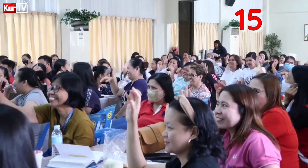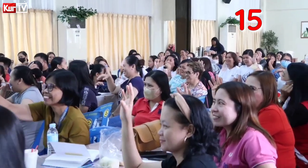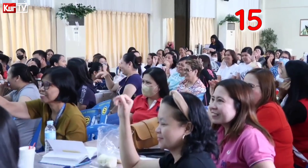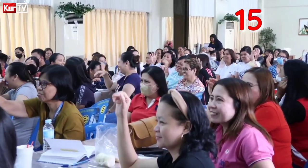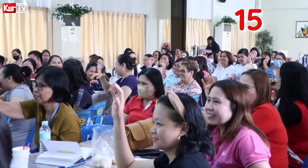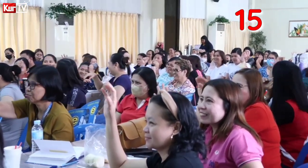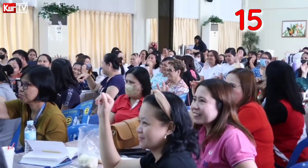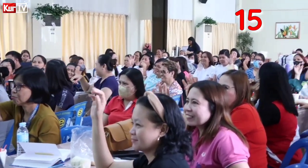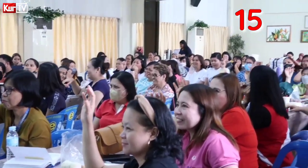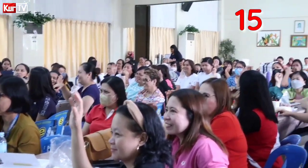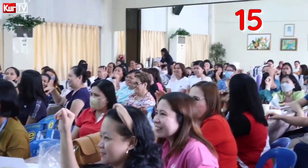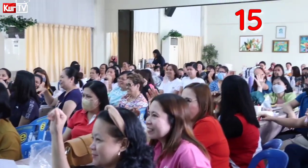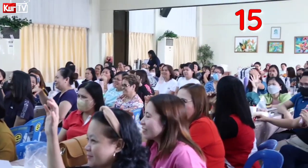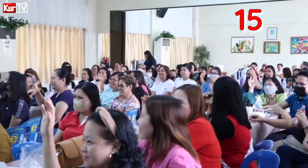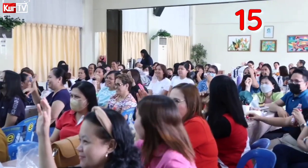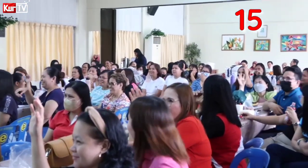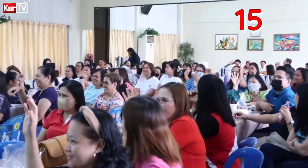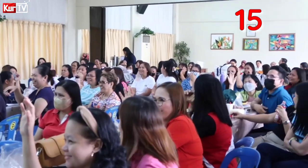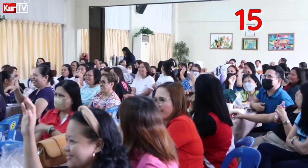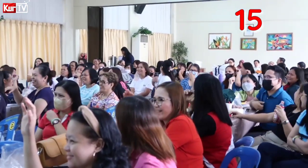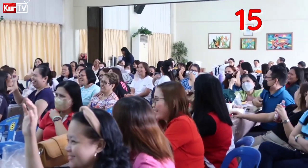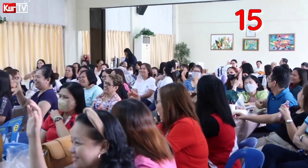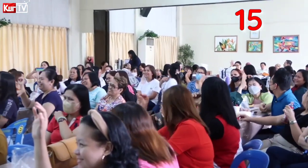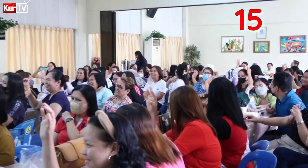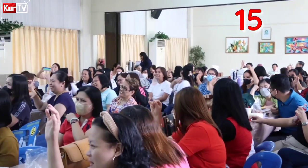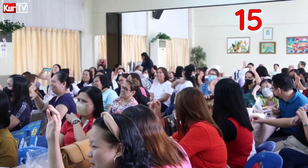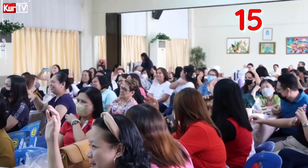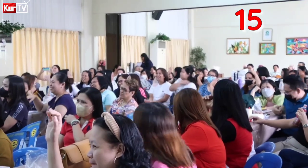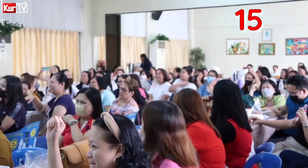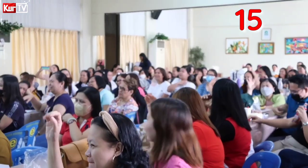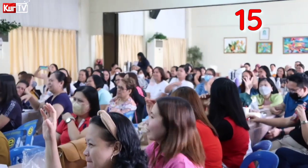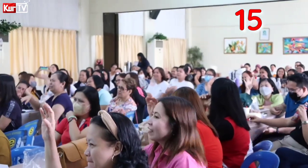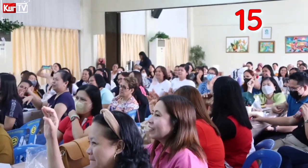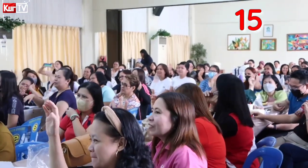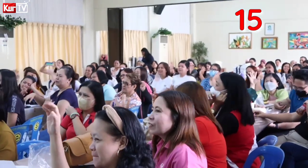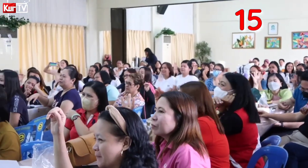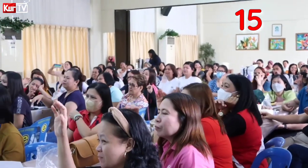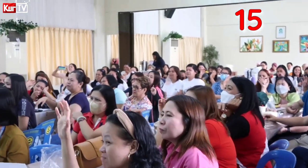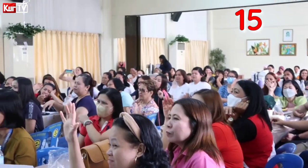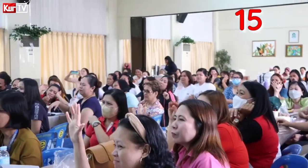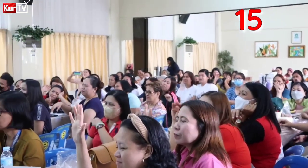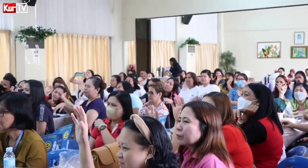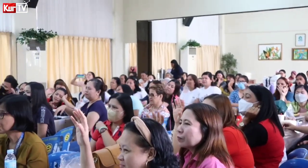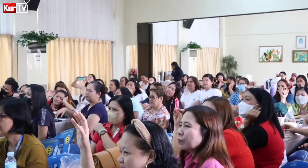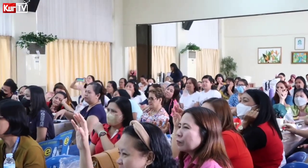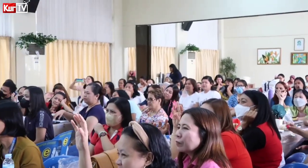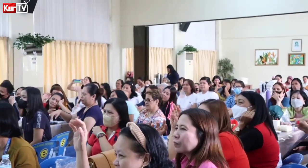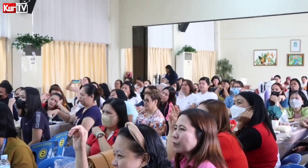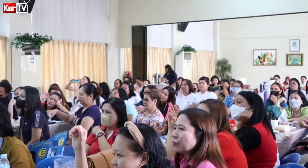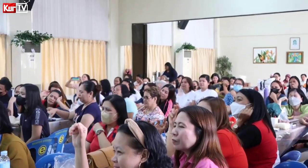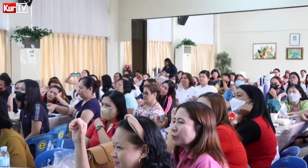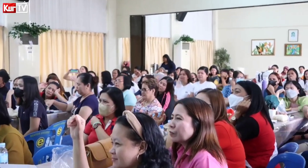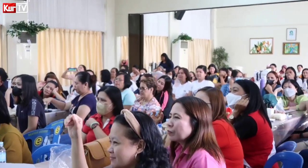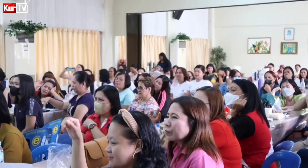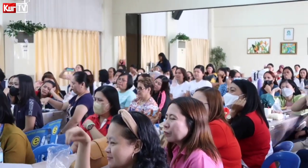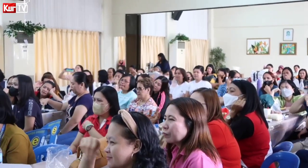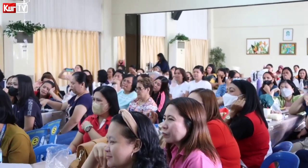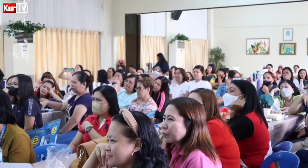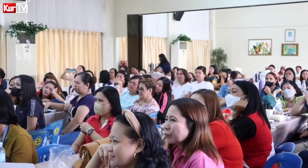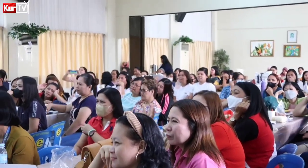Yes, no star. Nakikita kita dito. Yes. Okay. Oh, ito na yung medyo complex. Pero alam ko naman,